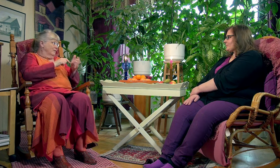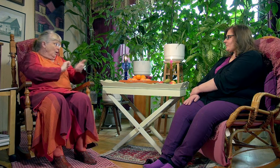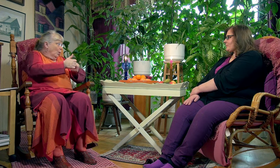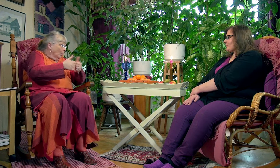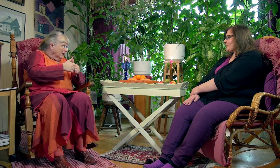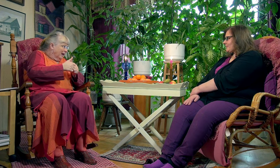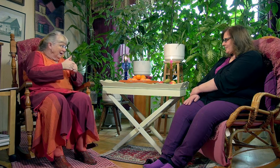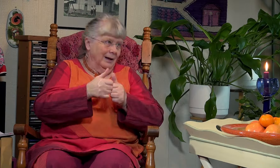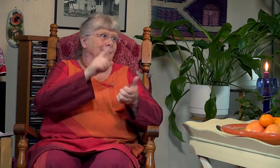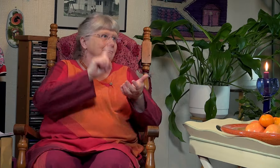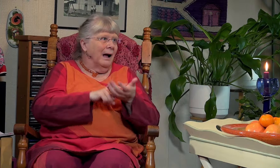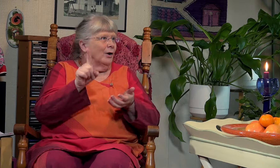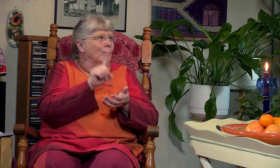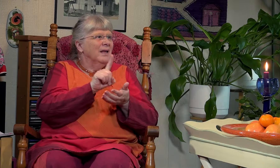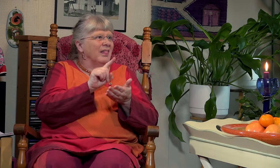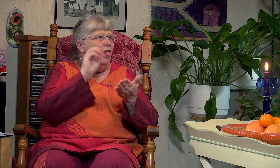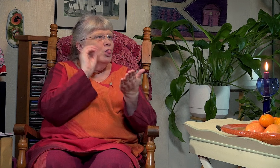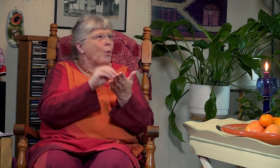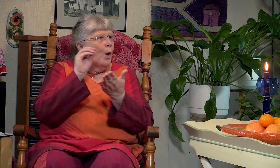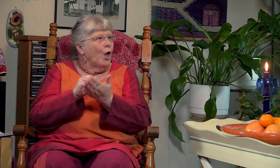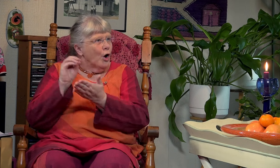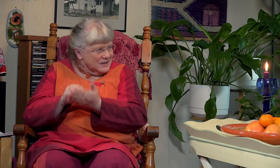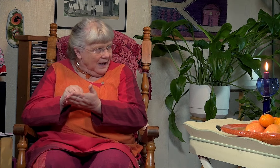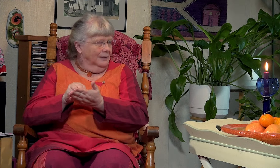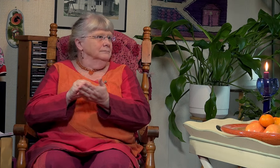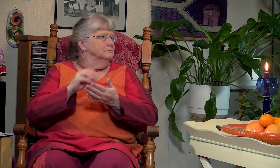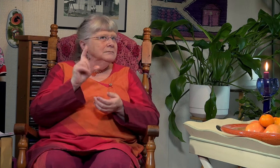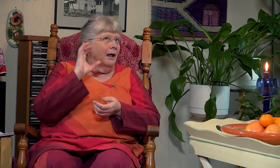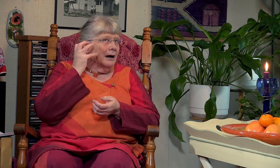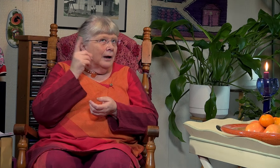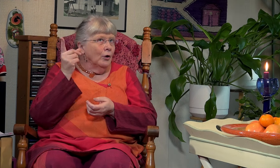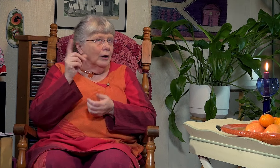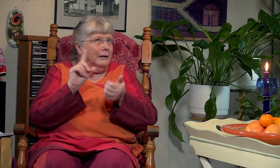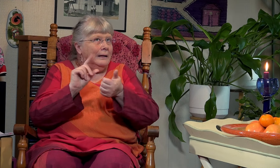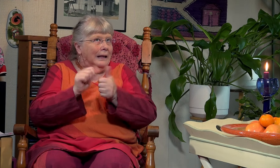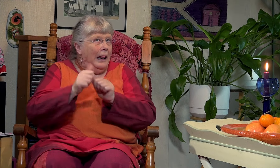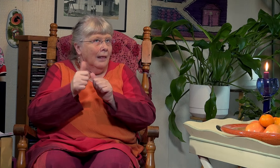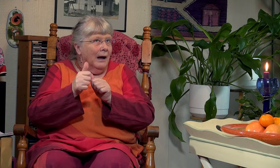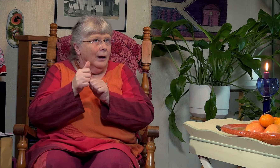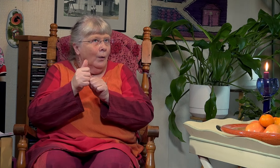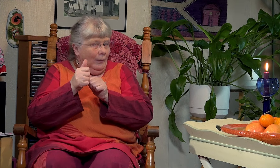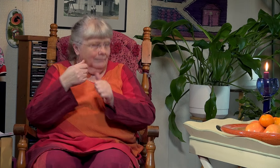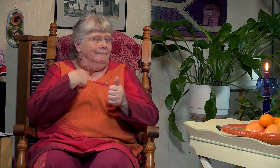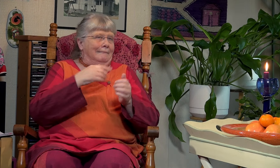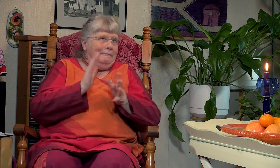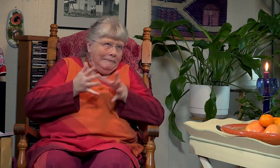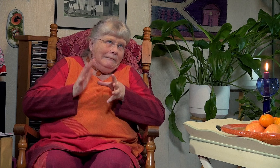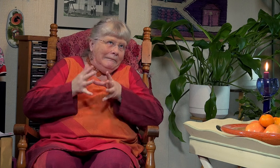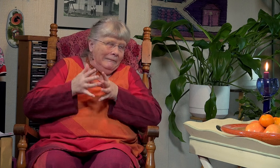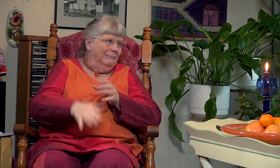vielä. Ja isäni oli kova urheilija, niin hän halusi tietää, mitä tuloksia tulee. Ja radiosta, kun kuunneltiin kilpailuja,